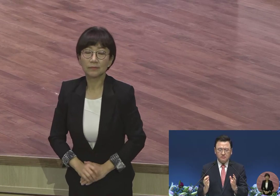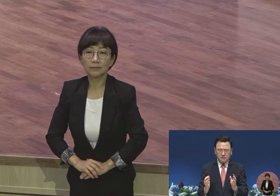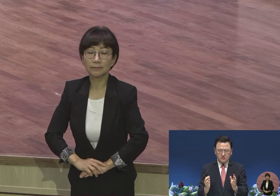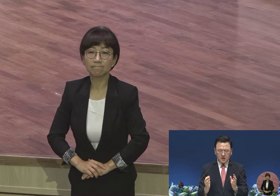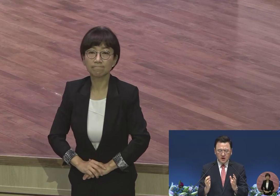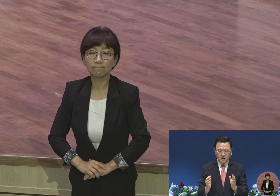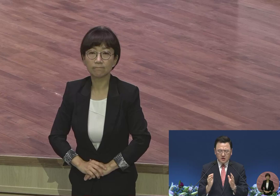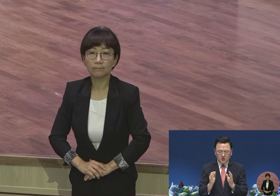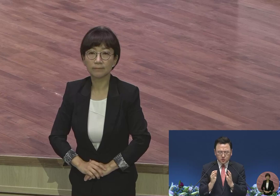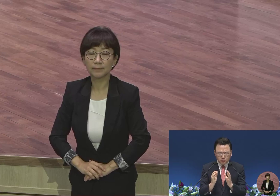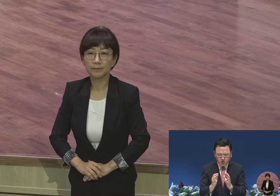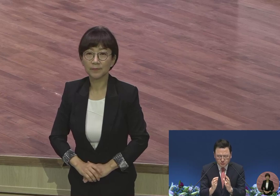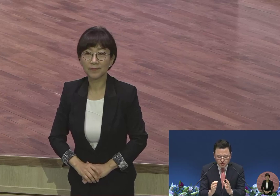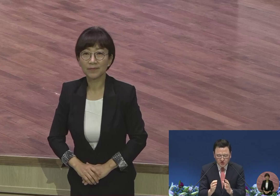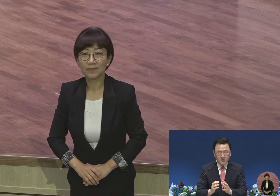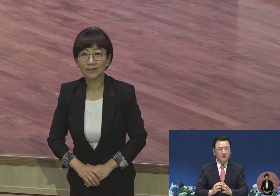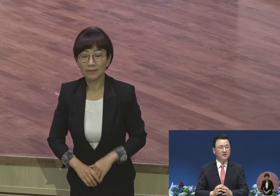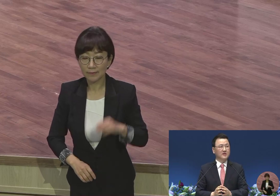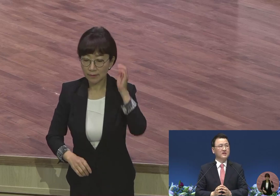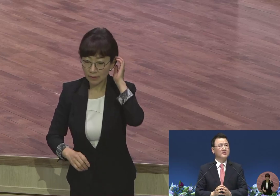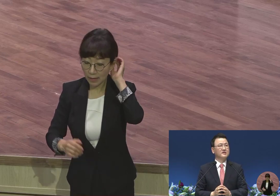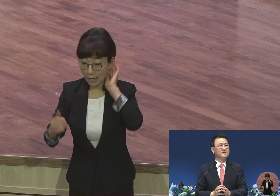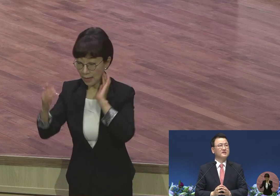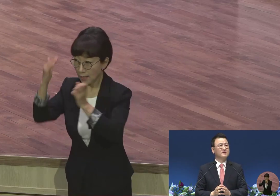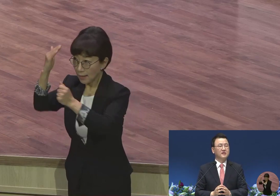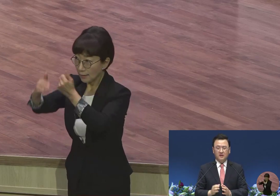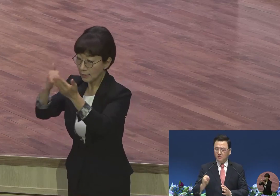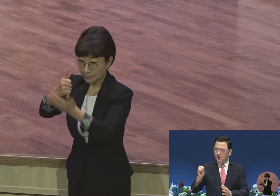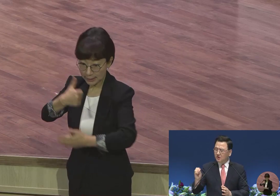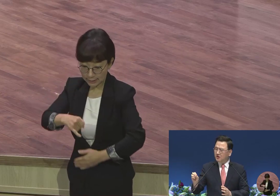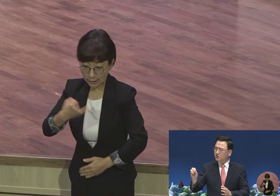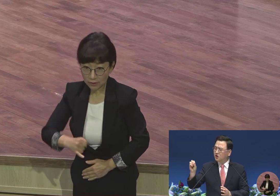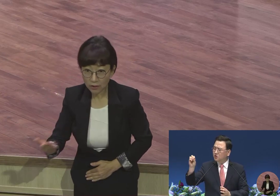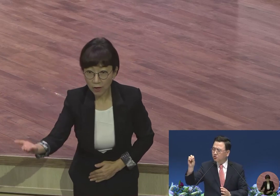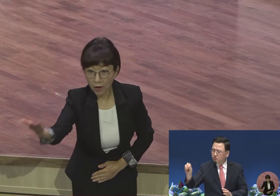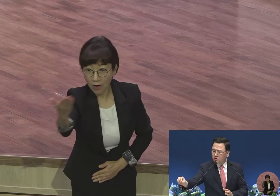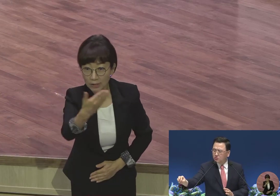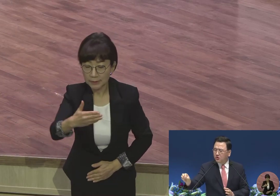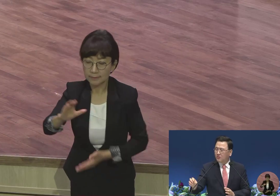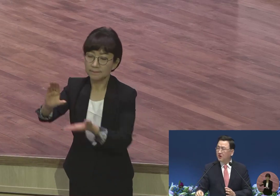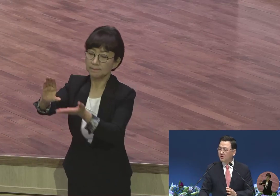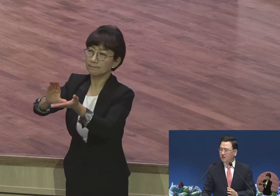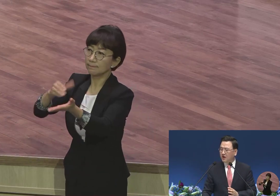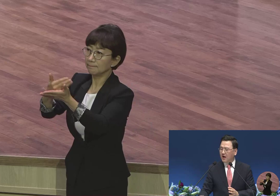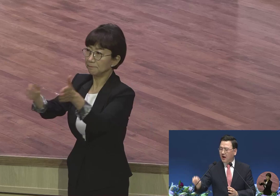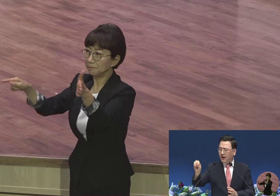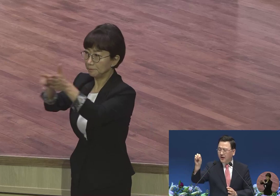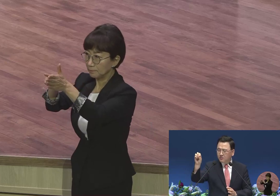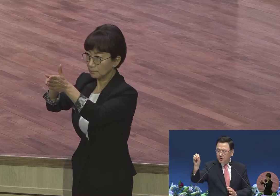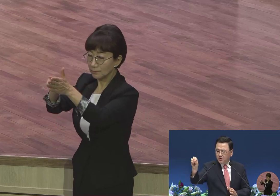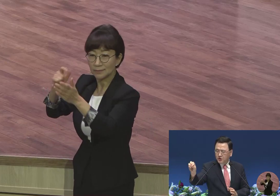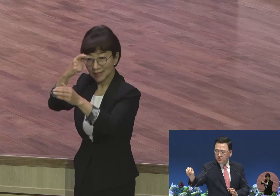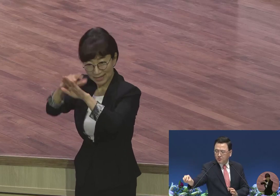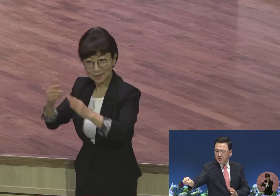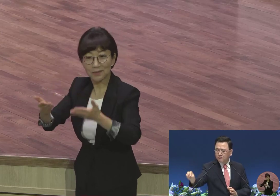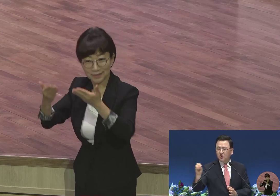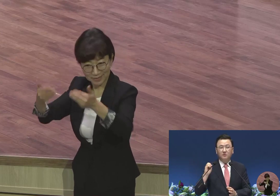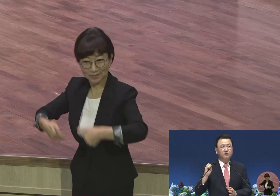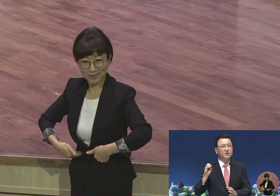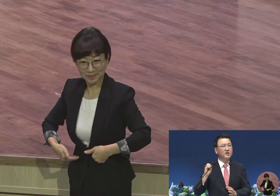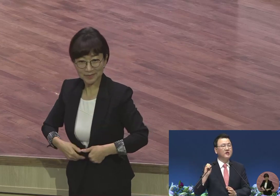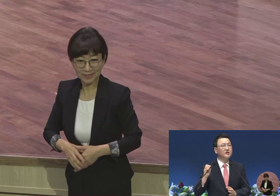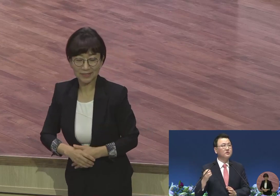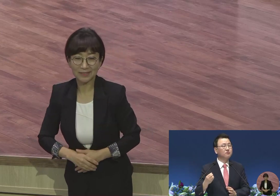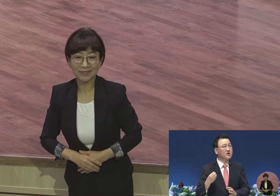자녀들은 그리스도 중심으로 예배를 드려야 돼. 예배를 드릴 때도 그리스도 중심으로 예배를 드리는 거예요. 하나님은 그리스도를